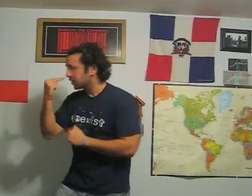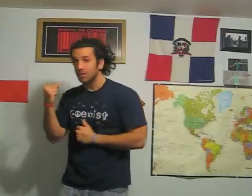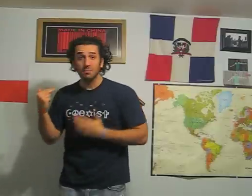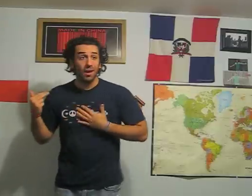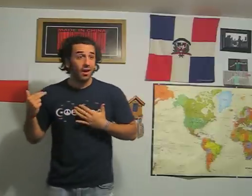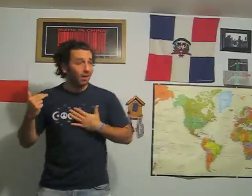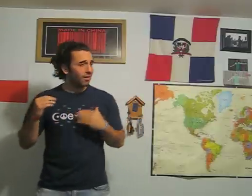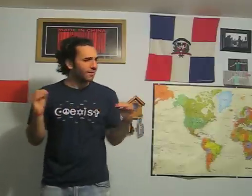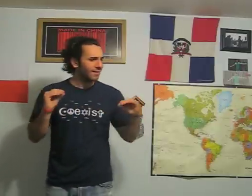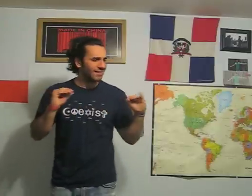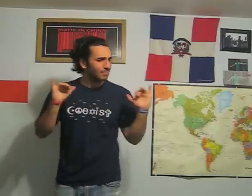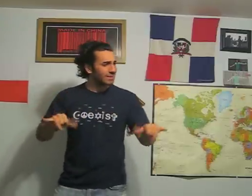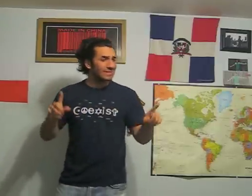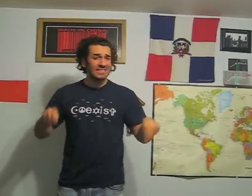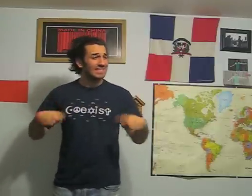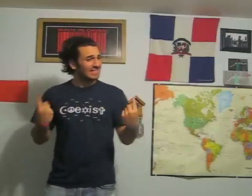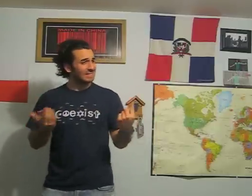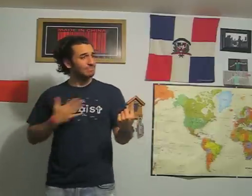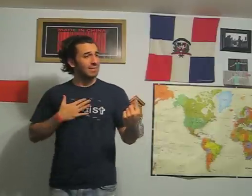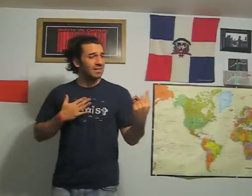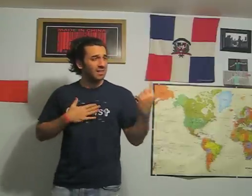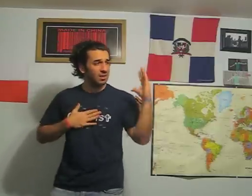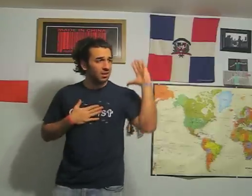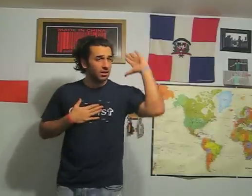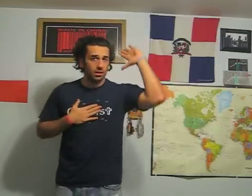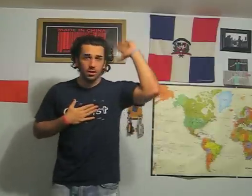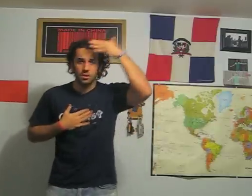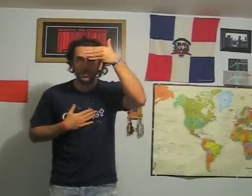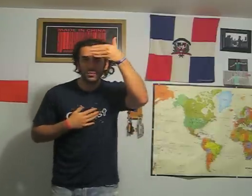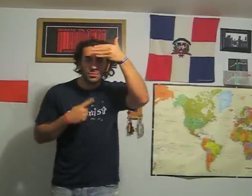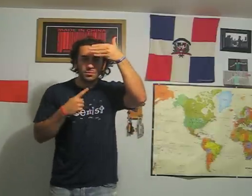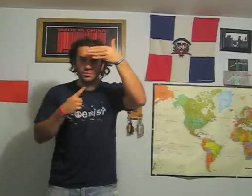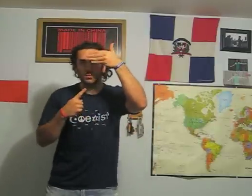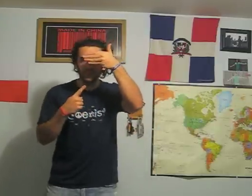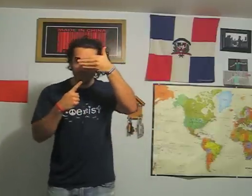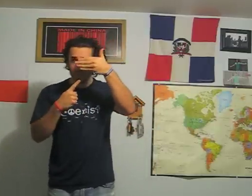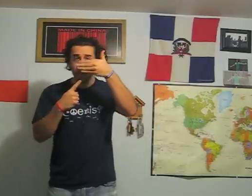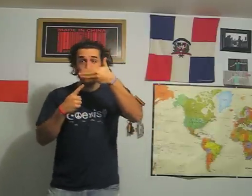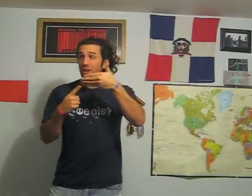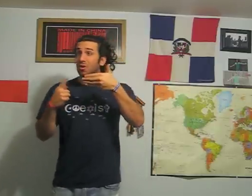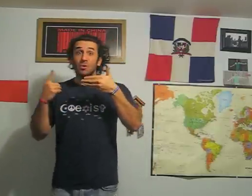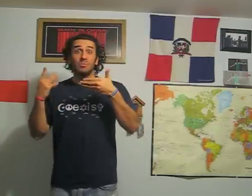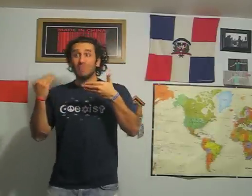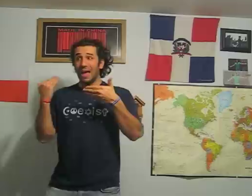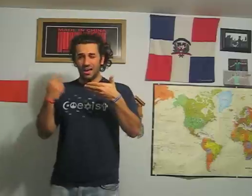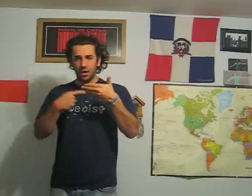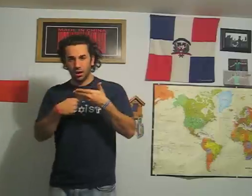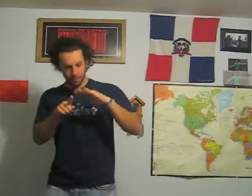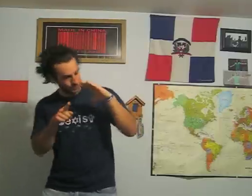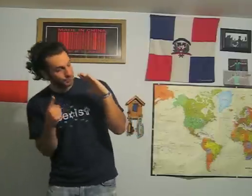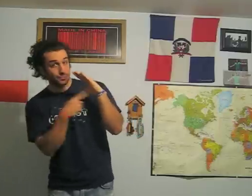pasando Y yo no sé qué hacer si tú supieras que me estoy muriendo